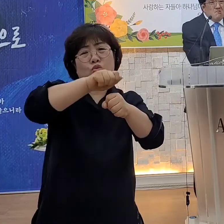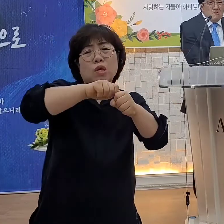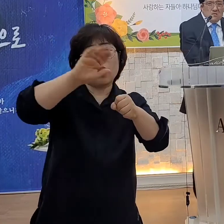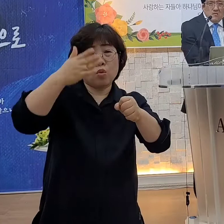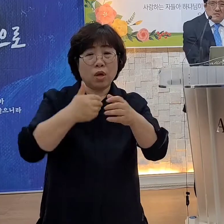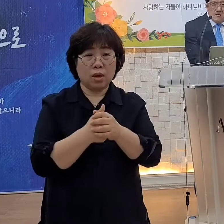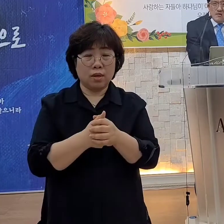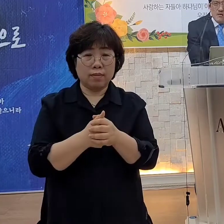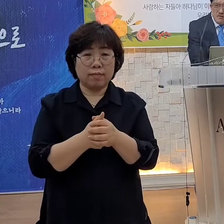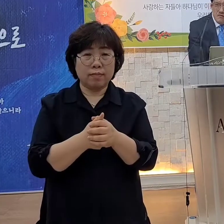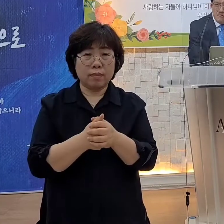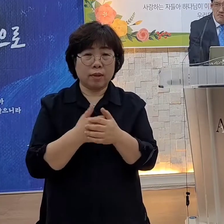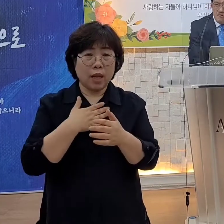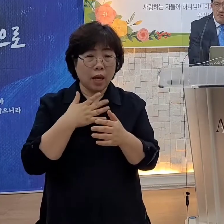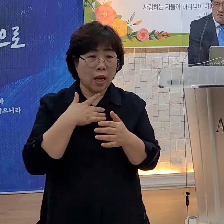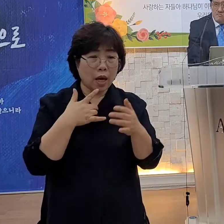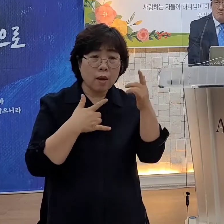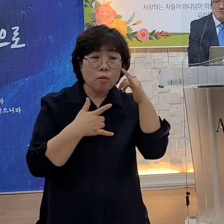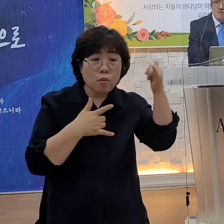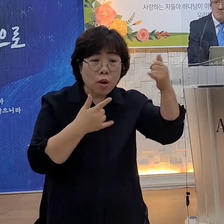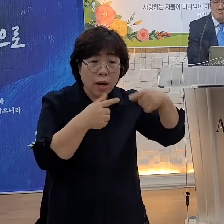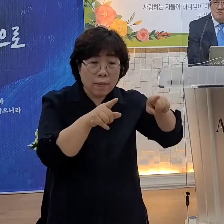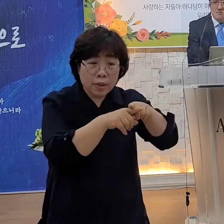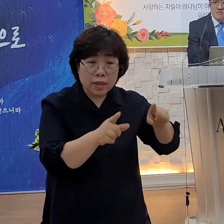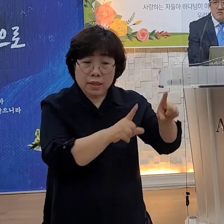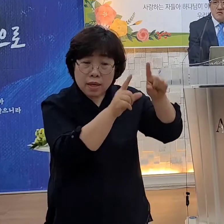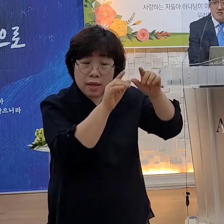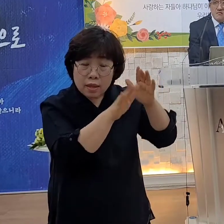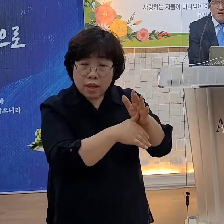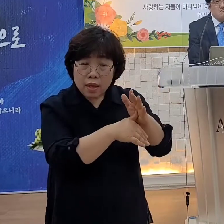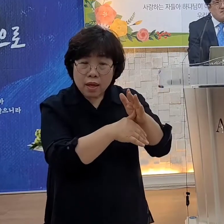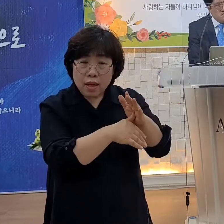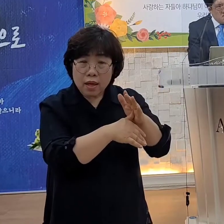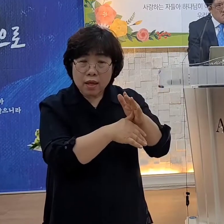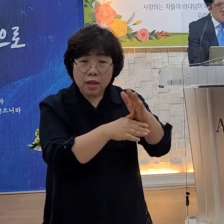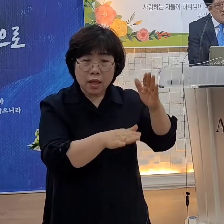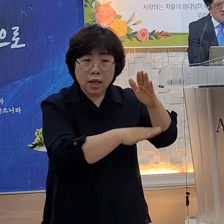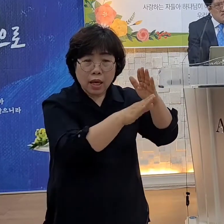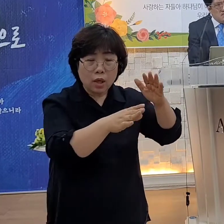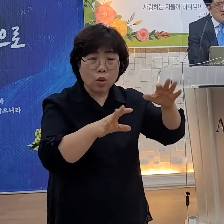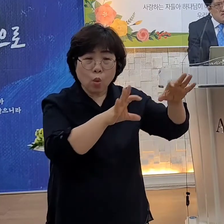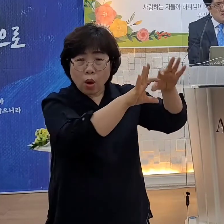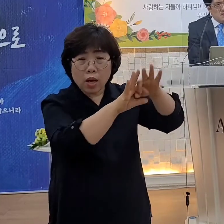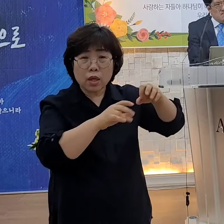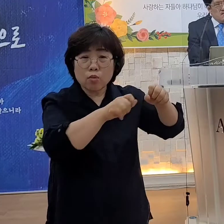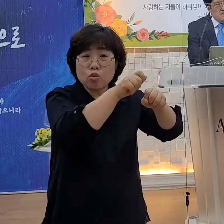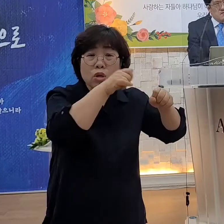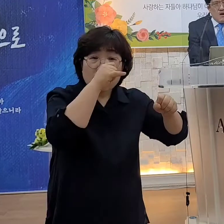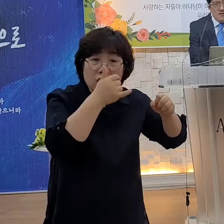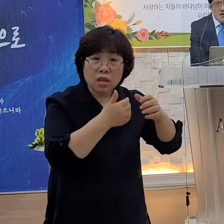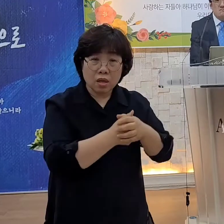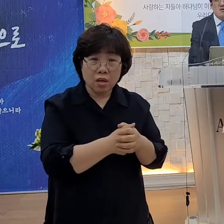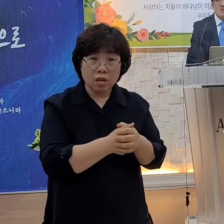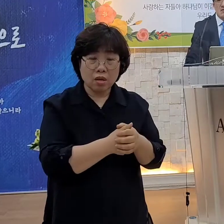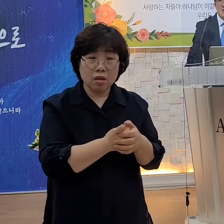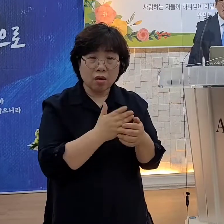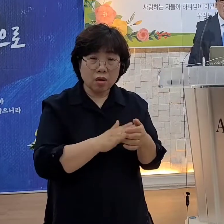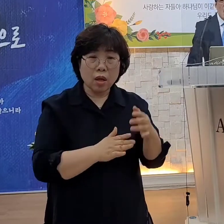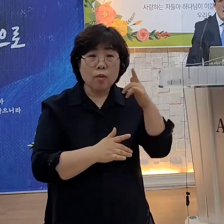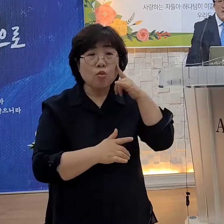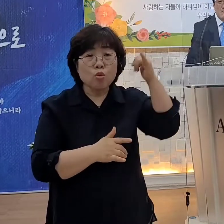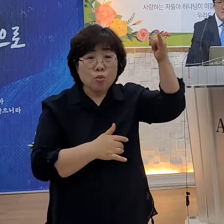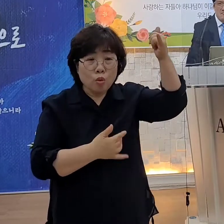내가 부모 곁에 살 때는요. 물론 그 부모님 곁에 살 때도 가족에게 묶여 있었지만 완전히 다른 가족에